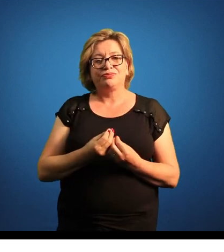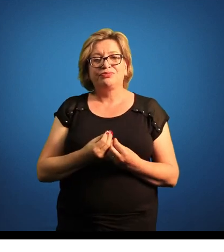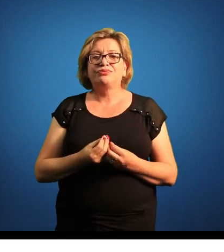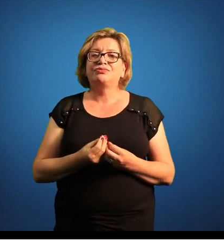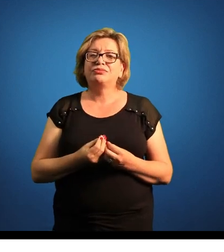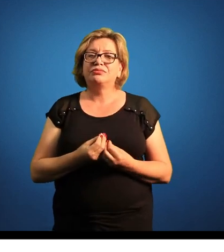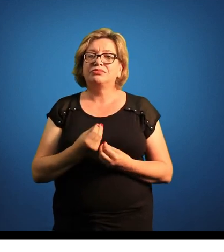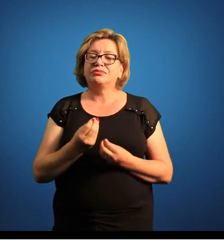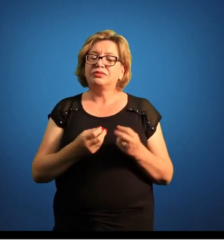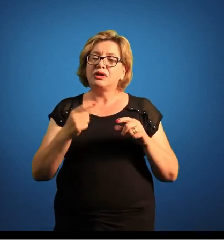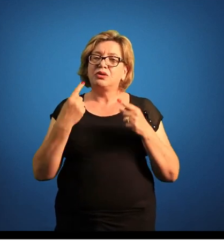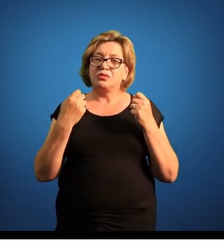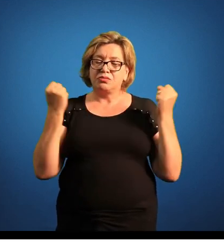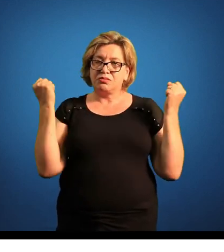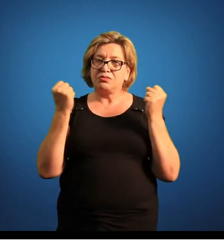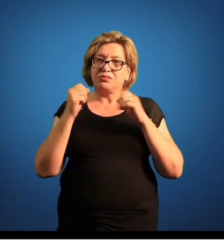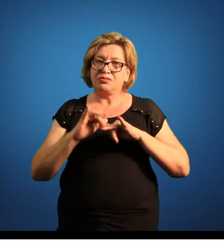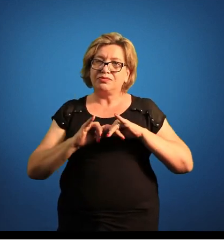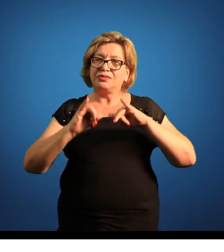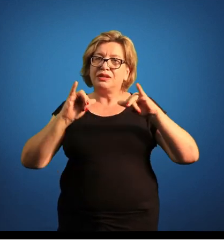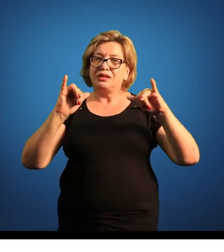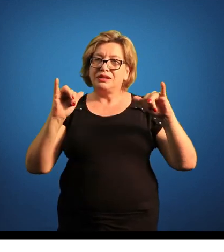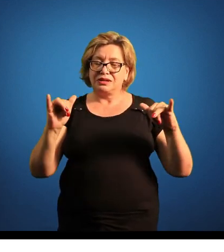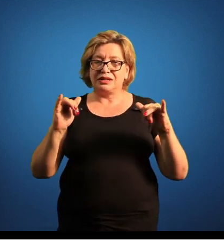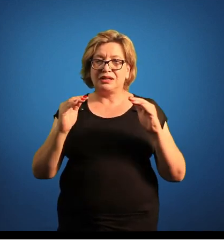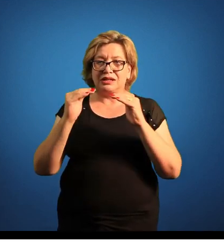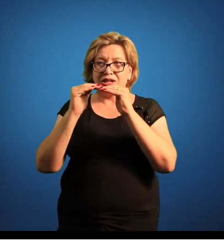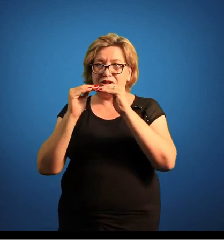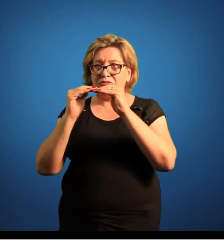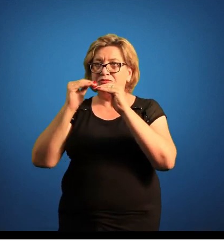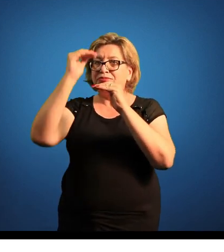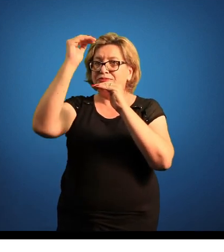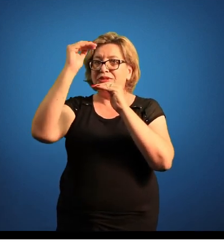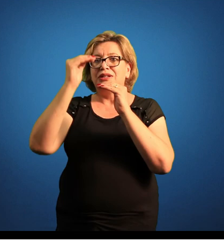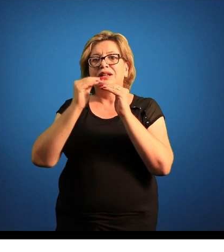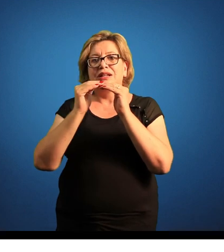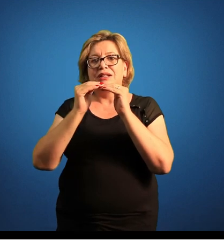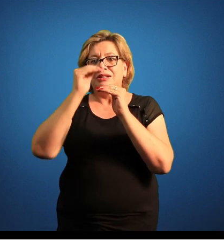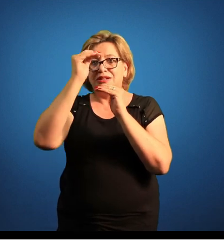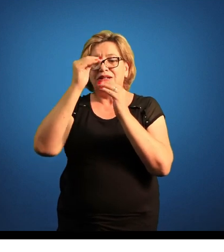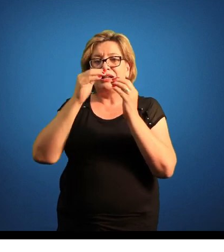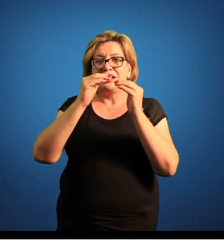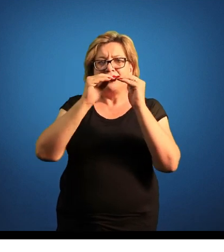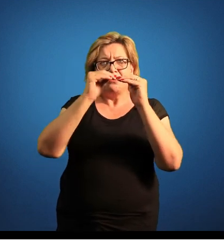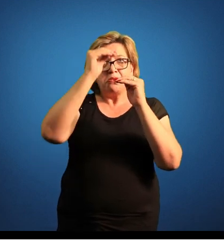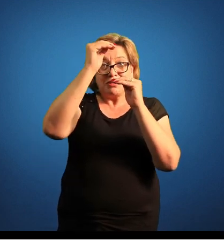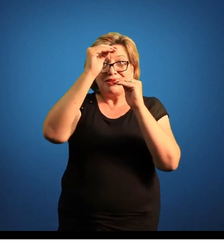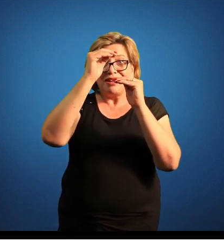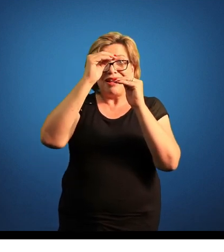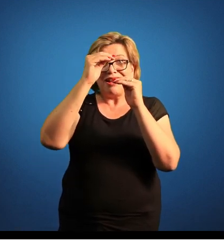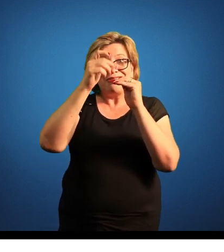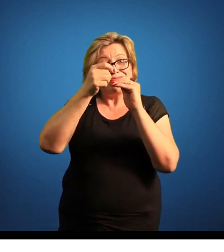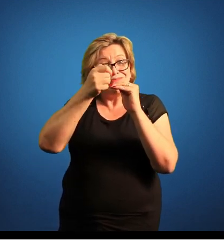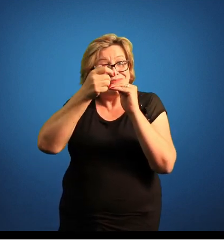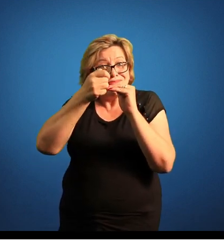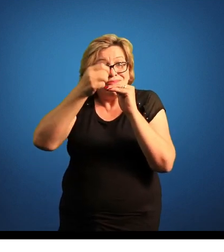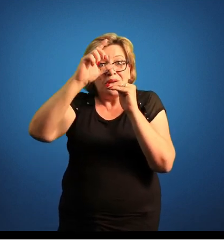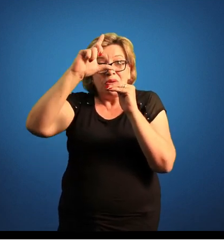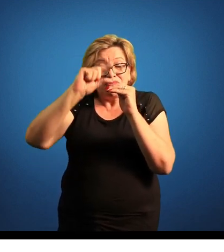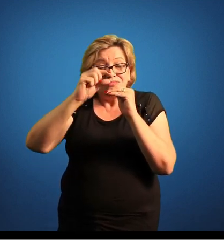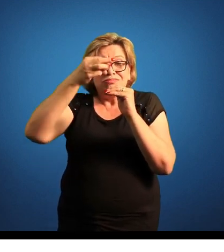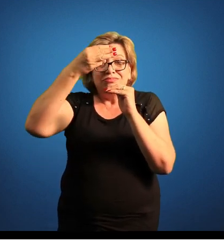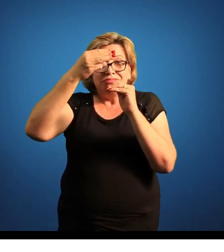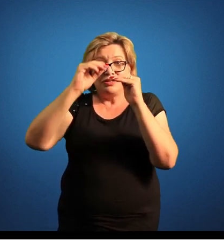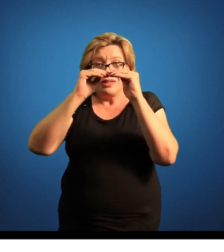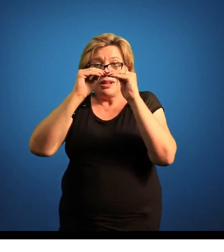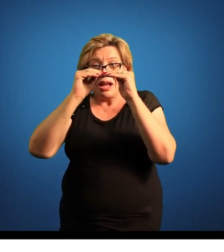que pelo menos metade dos valores são menores ou iguais a 3? Posso. É isso que eu sei.